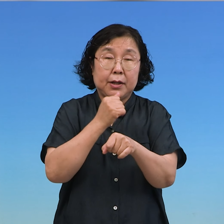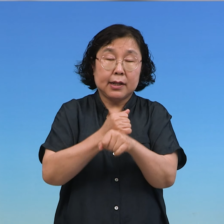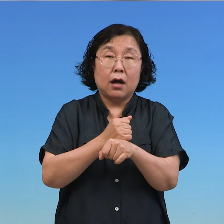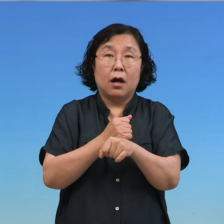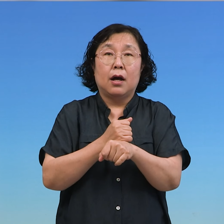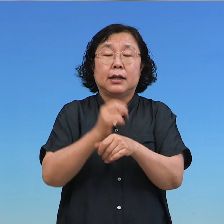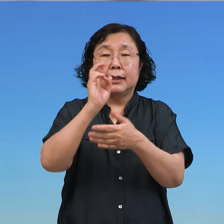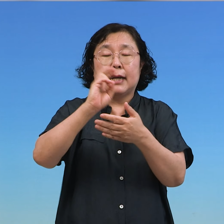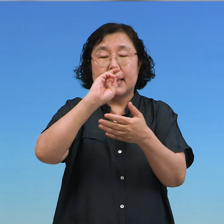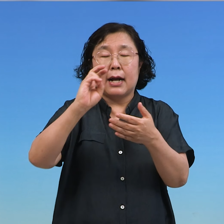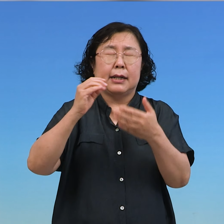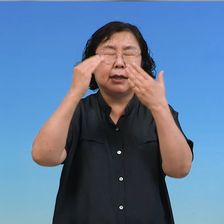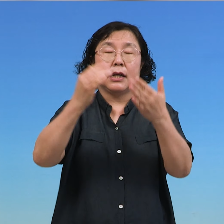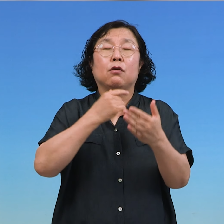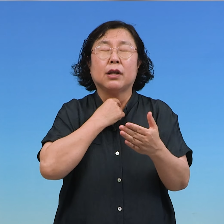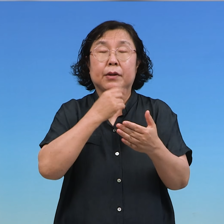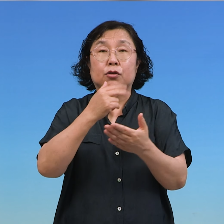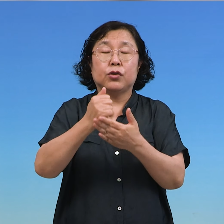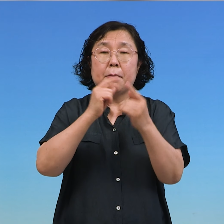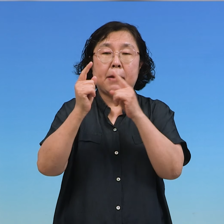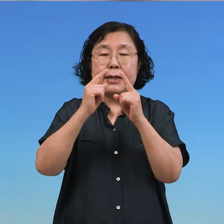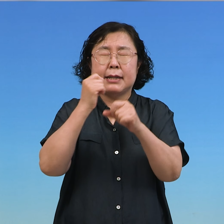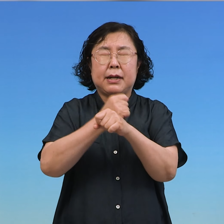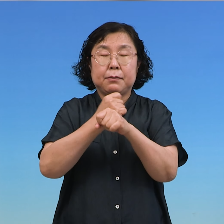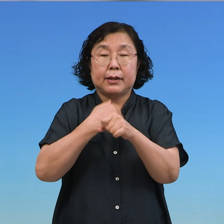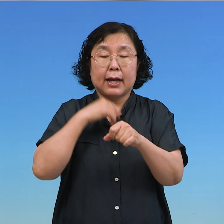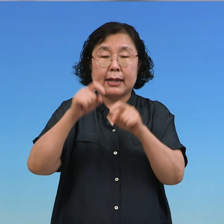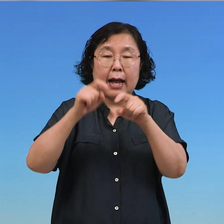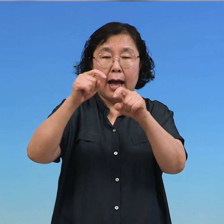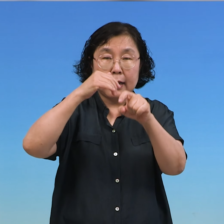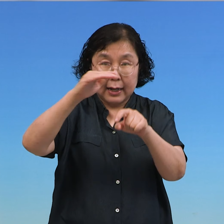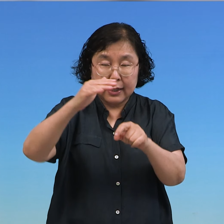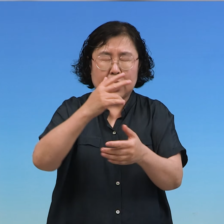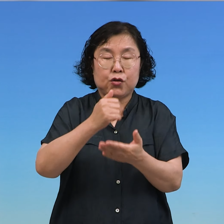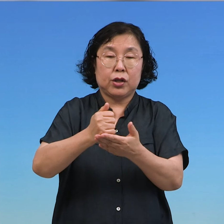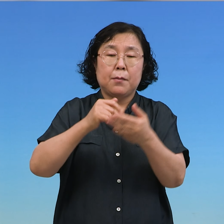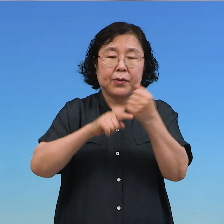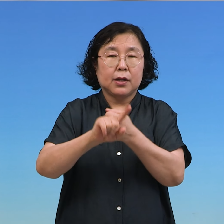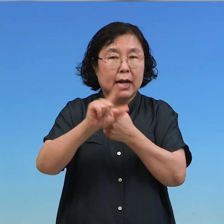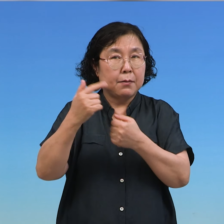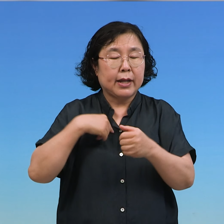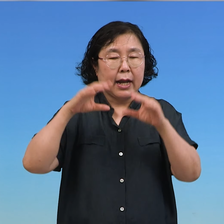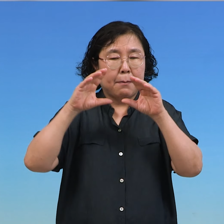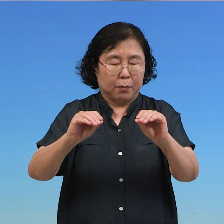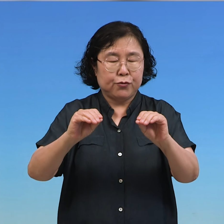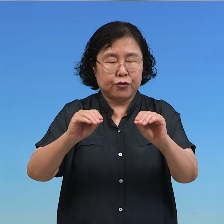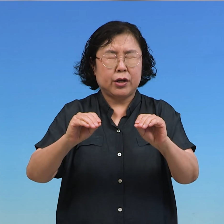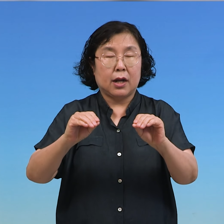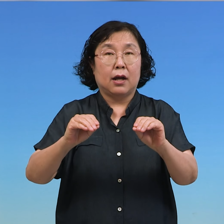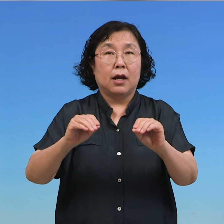말씀하시면 내가 나아가리다 주님 뜻이 아니면 내가 멈춰서리다 말씀의 말씀 말씀